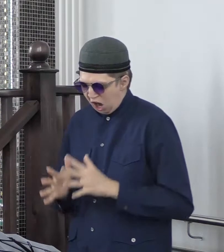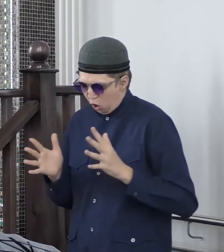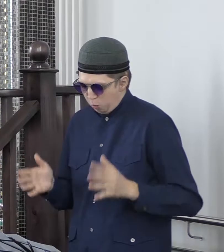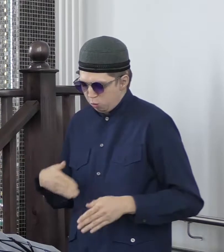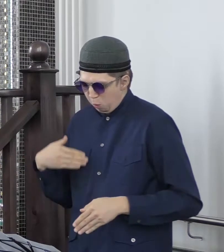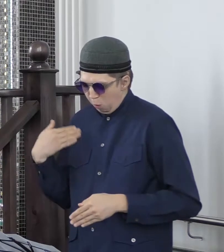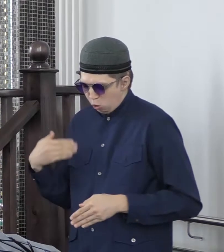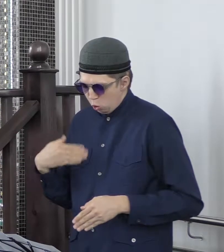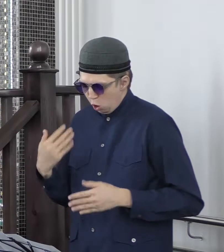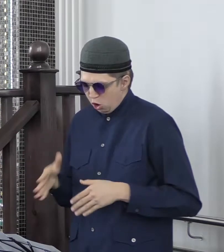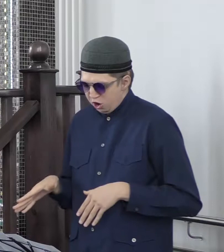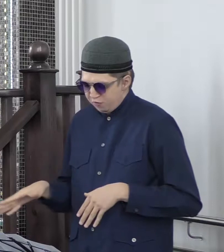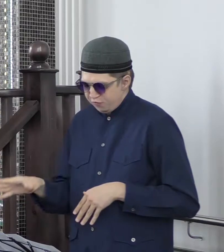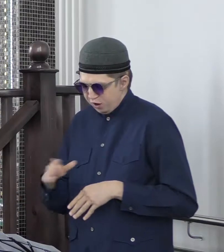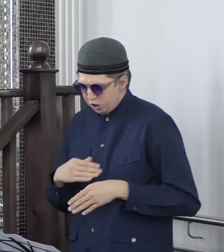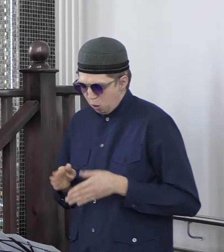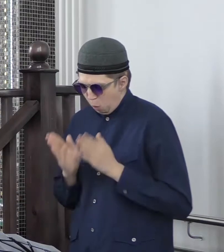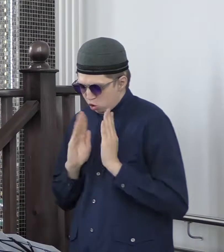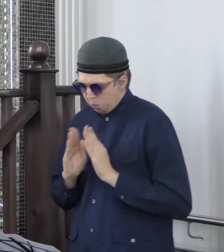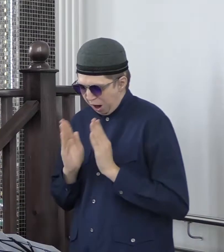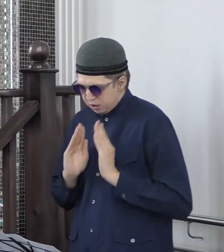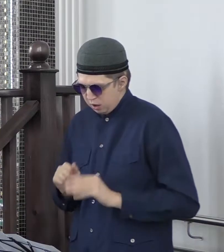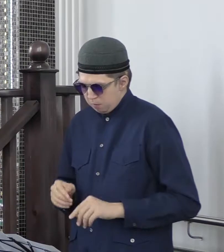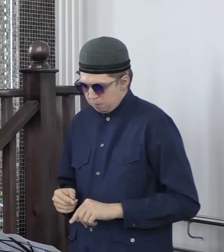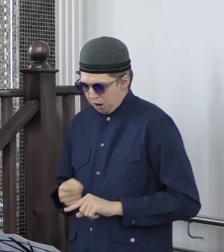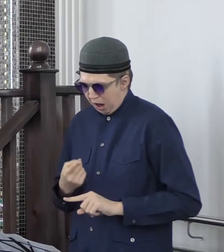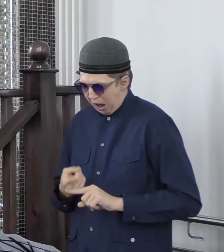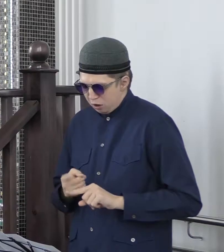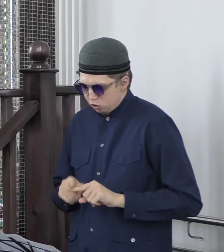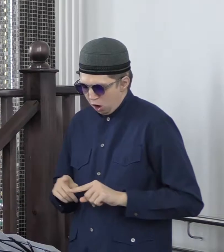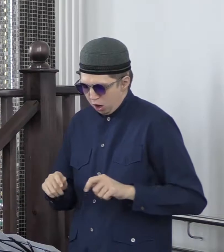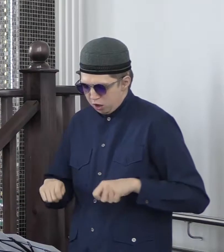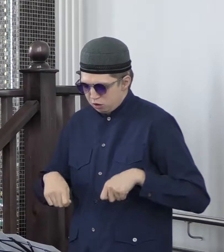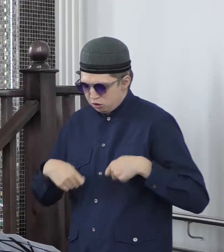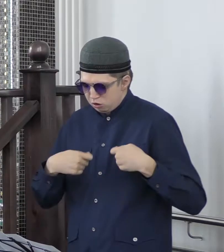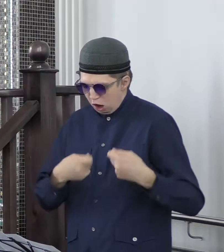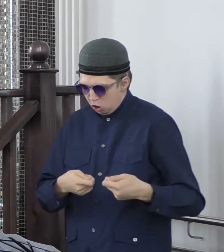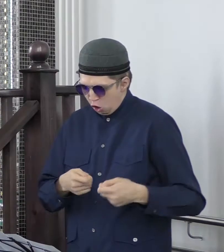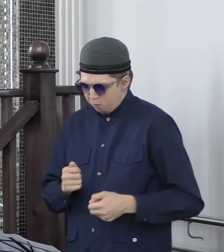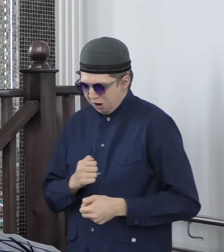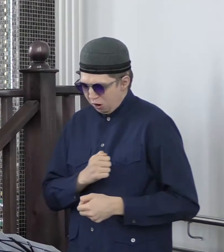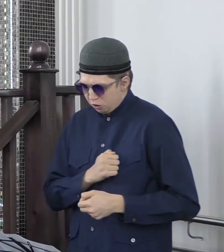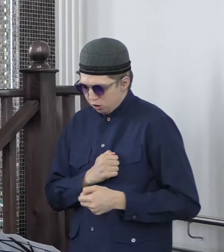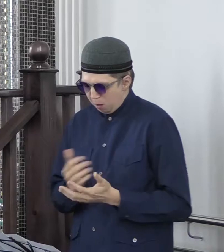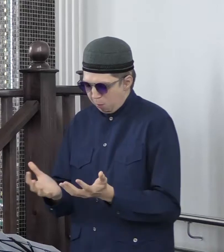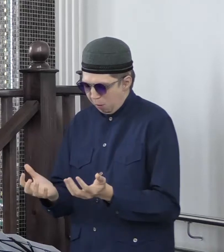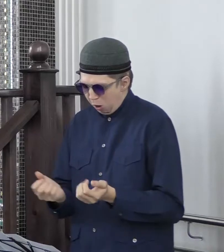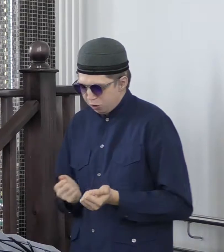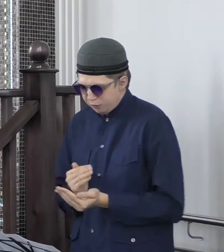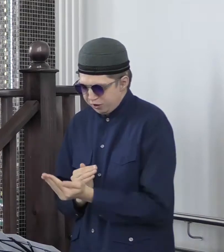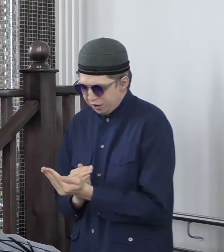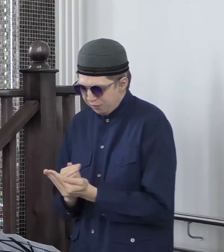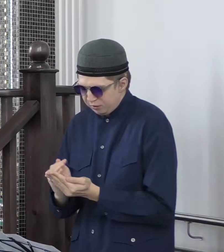أيضا مصيدة. ربي وربك الله إي أي سلم ربنا الله من ربنا